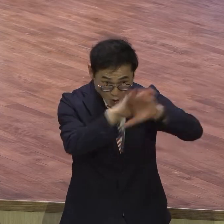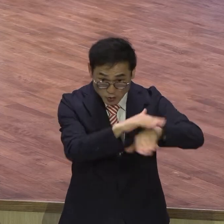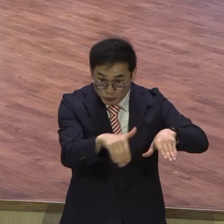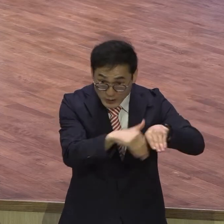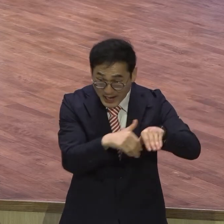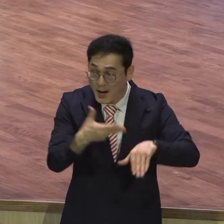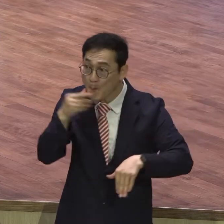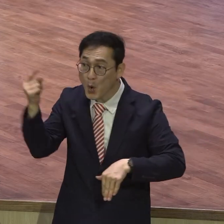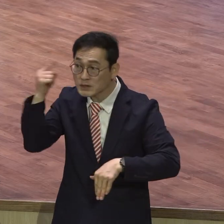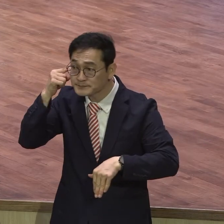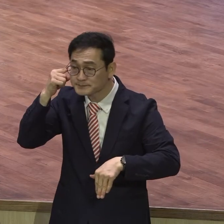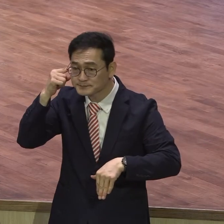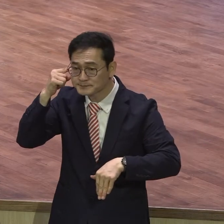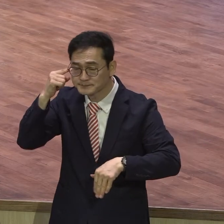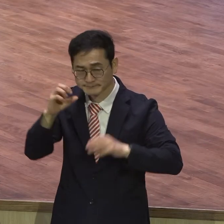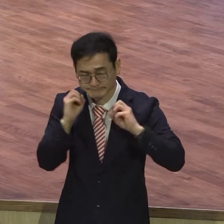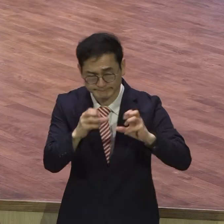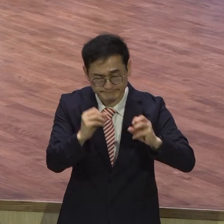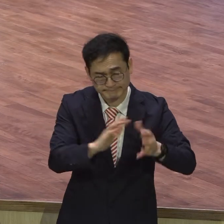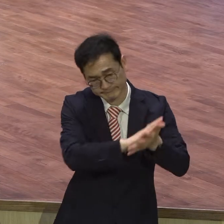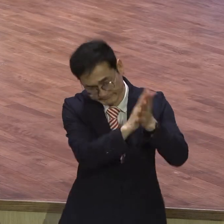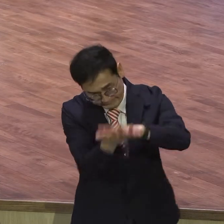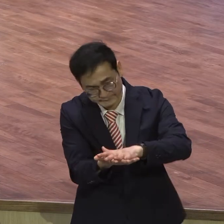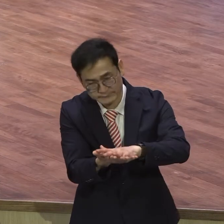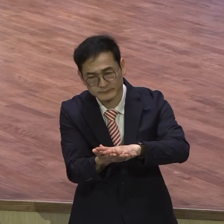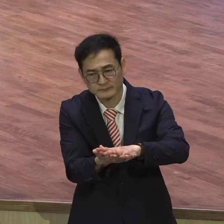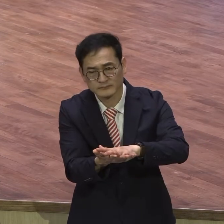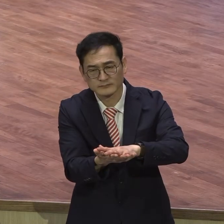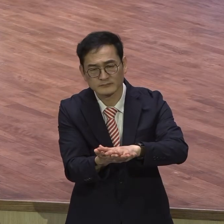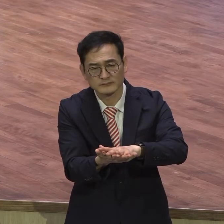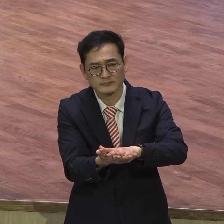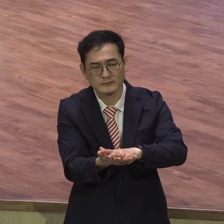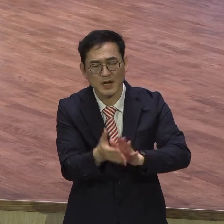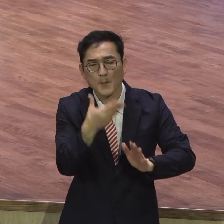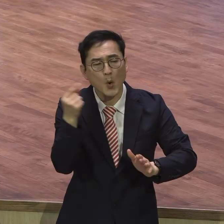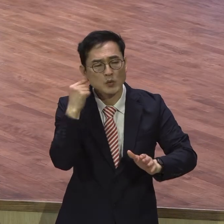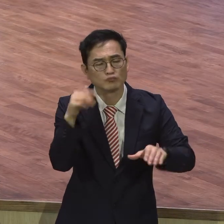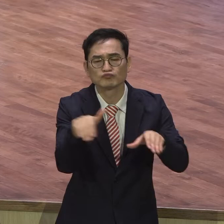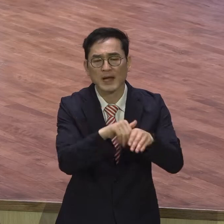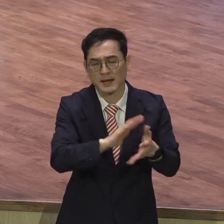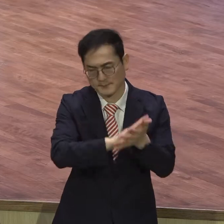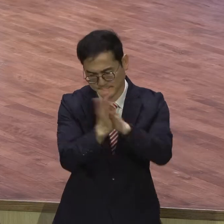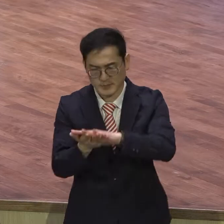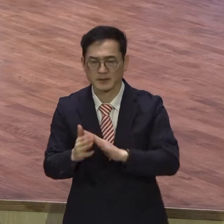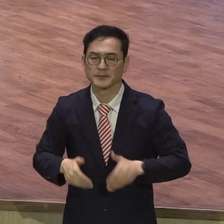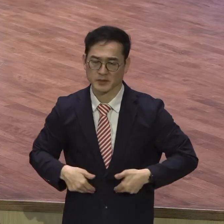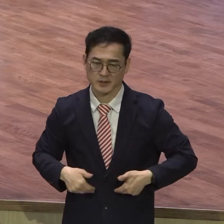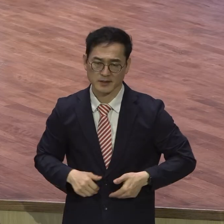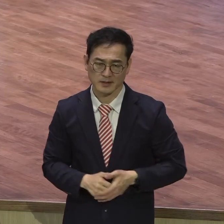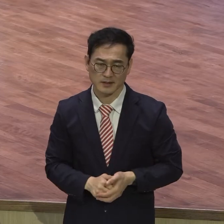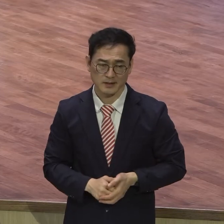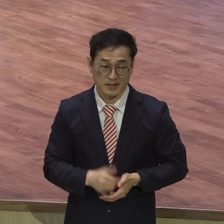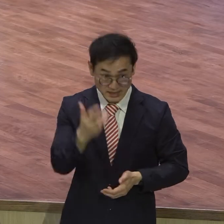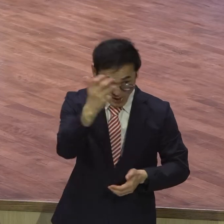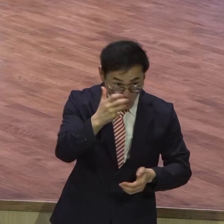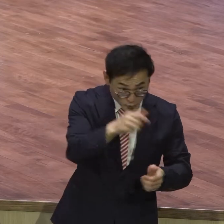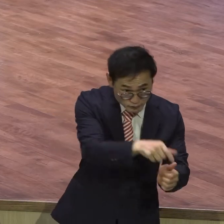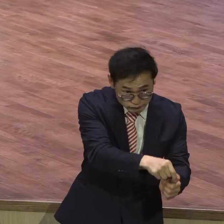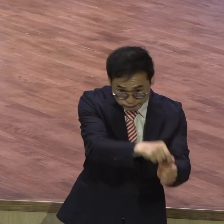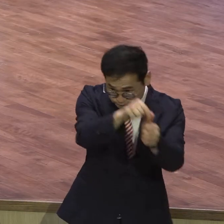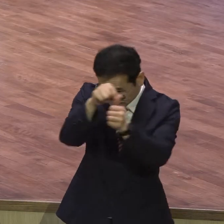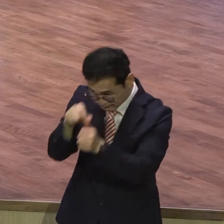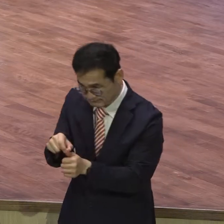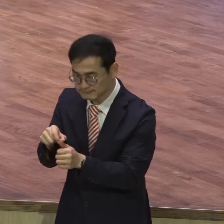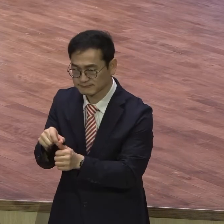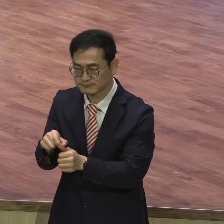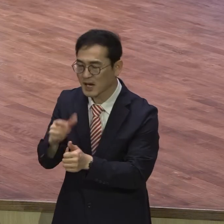보급문화 허감문화 속에 있는 저 불쌍한 영혼을 빼내는 것이 보급문화예요 빼내는 것 영계 모든